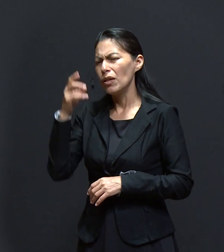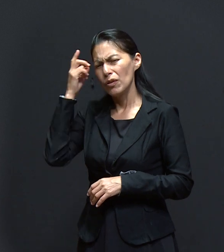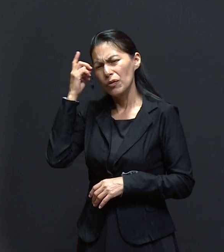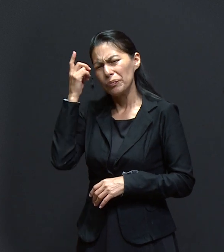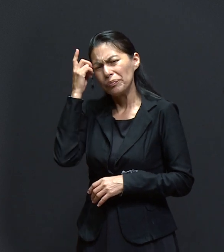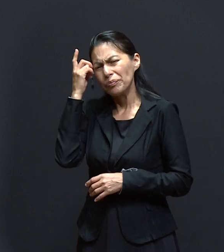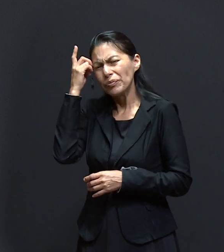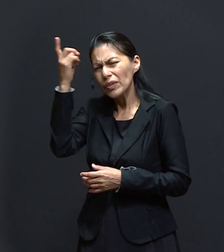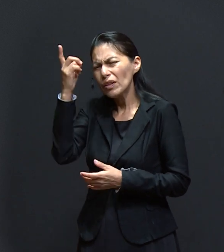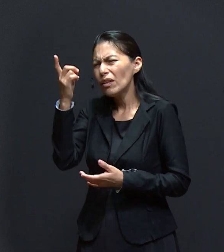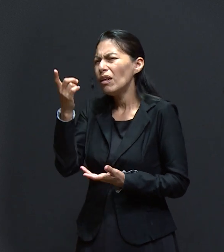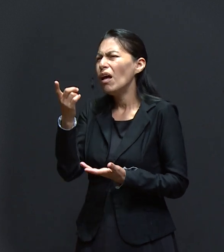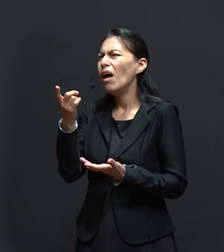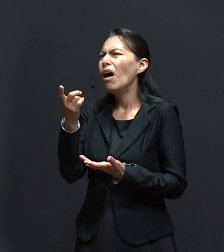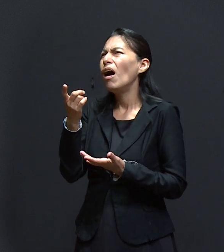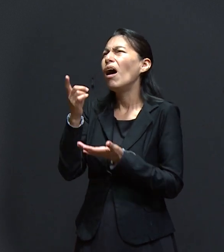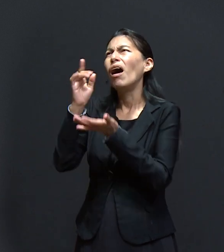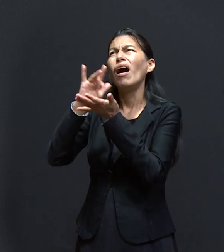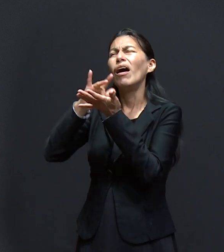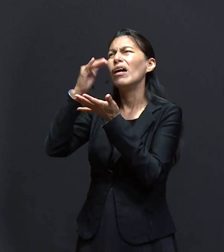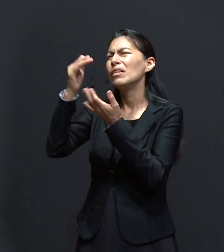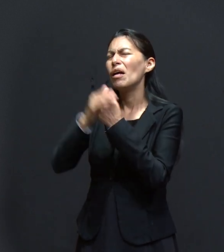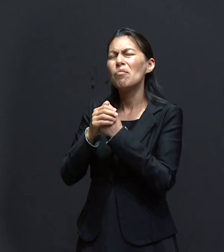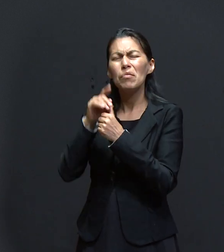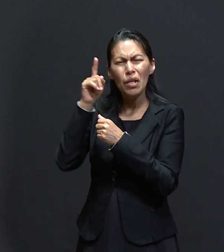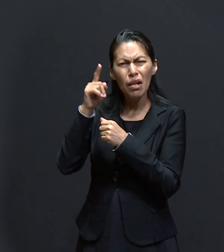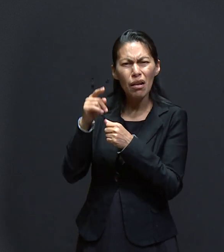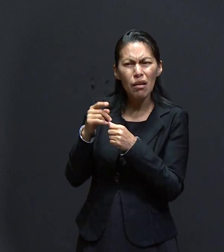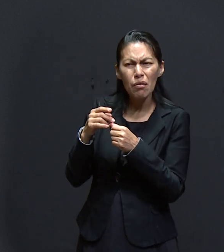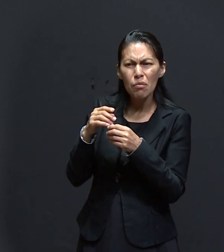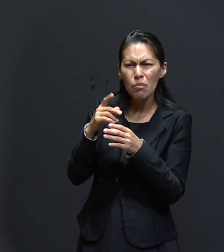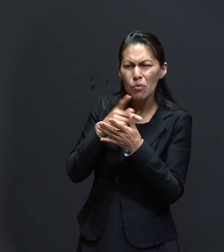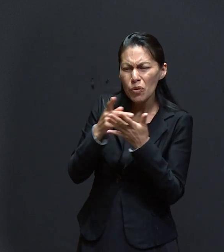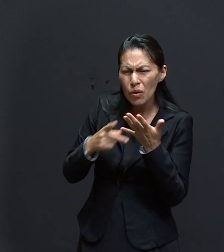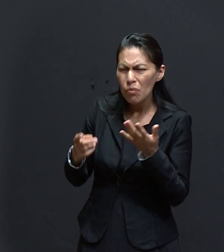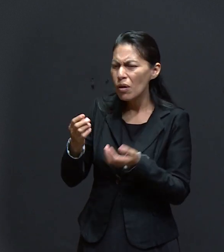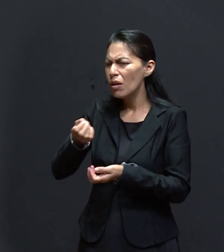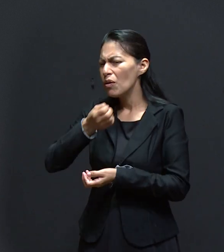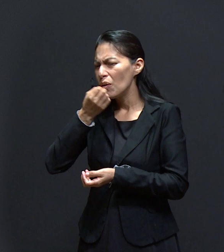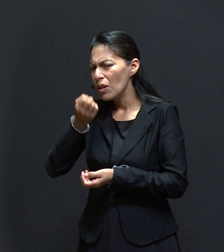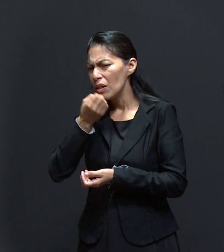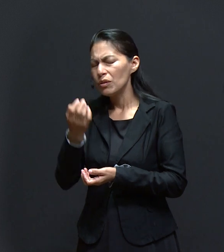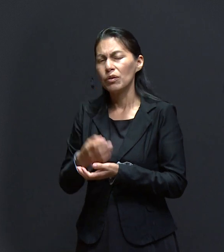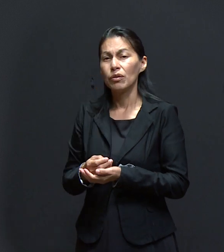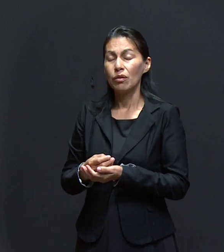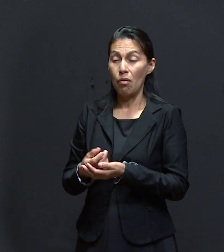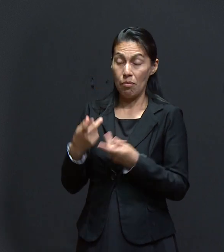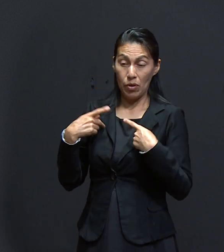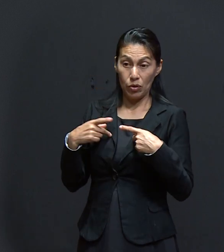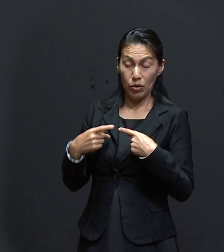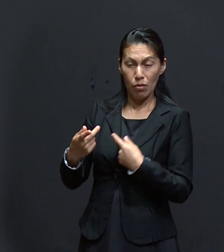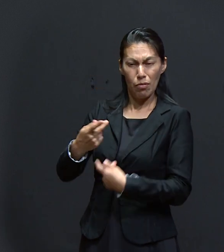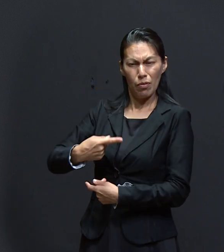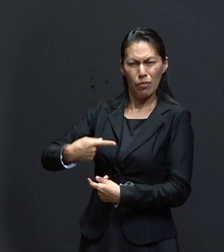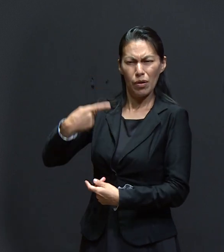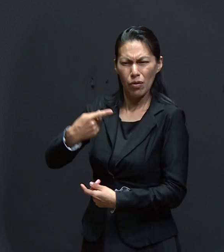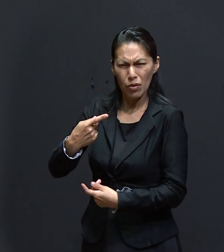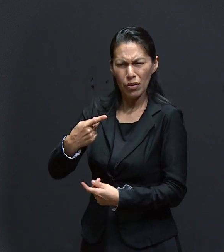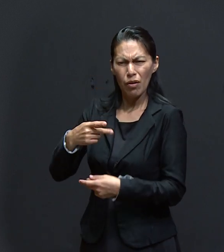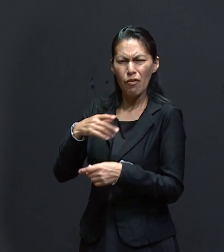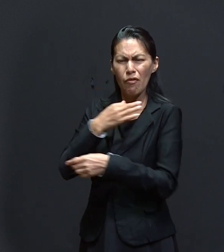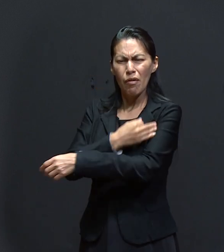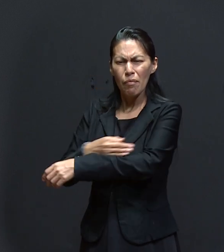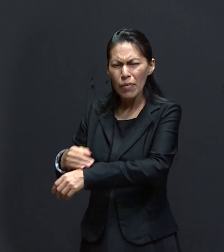de oración quiero destacar el poder de oración y quiero agradecer a todas personas que se acercaron preguntaron cómo está estoy yo